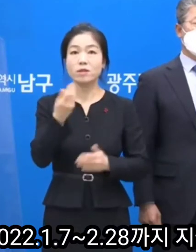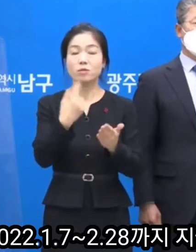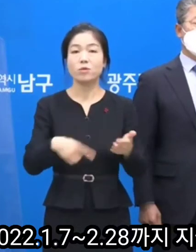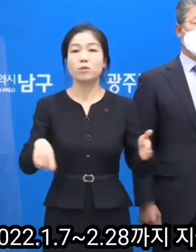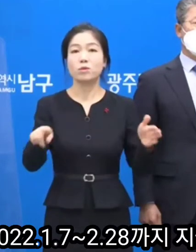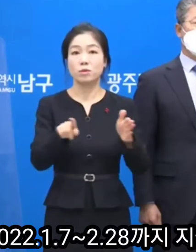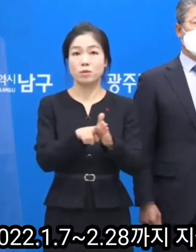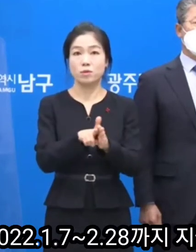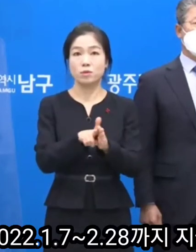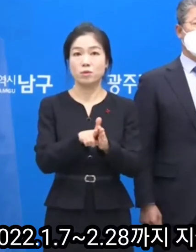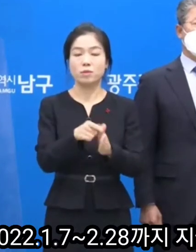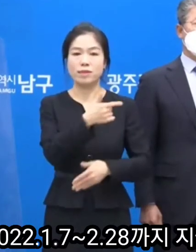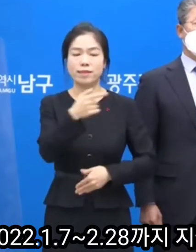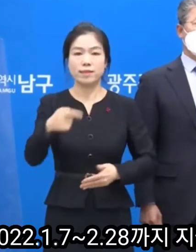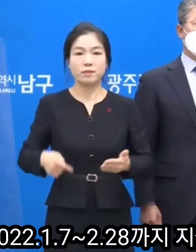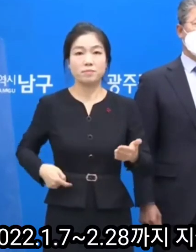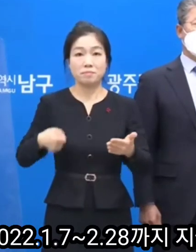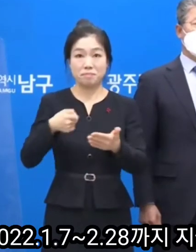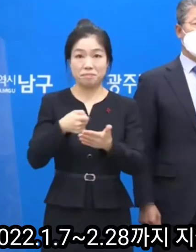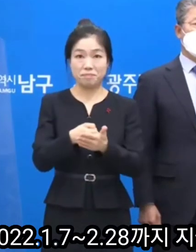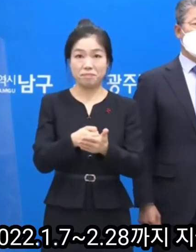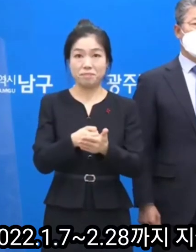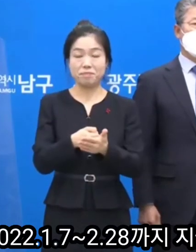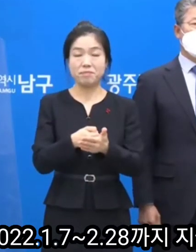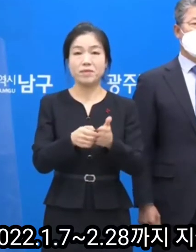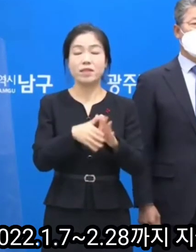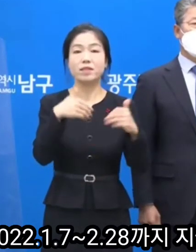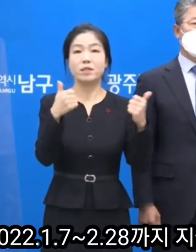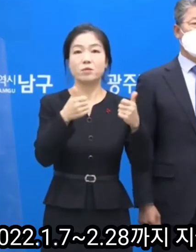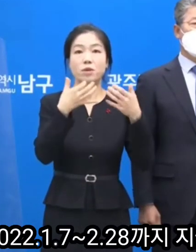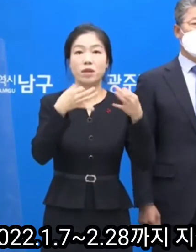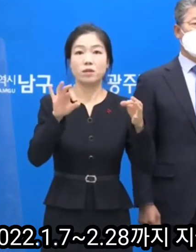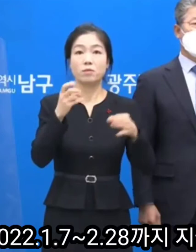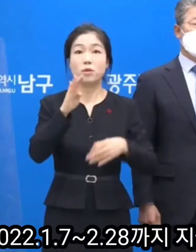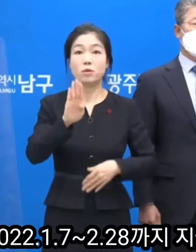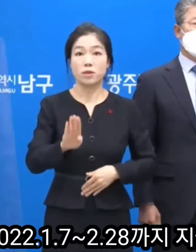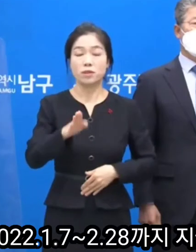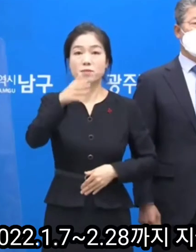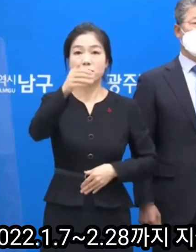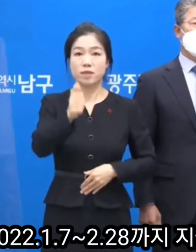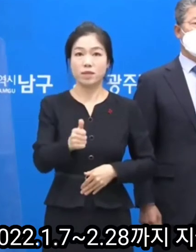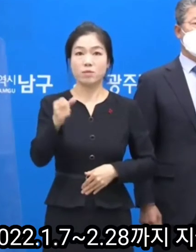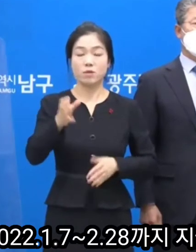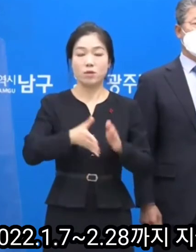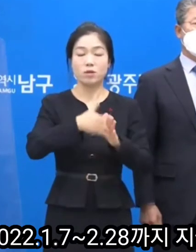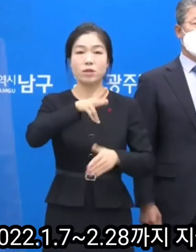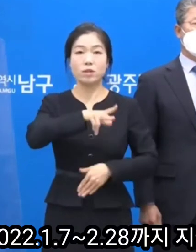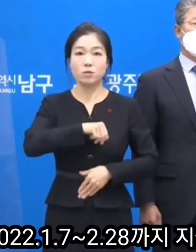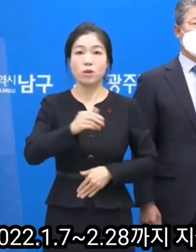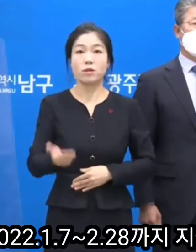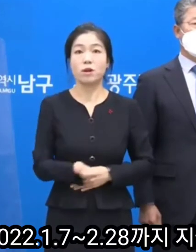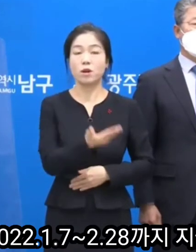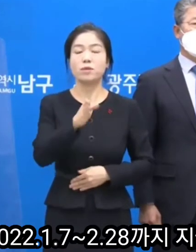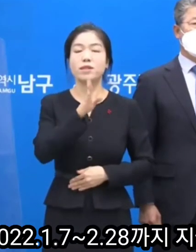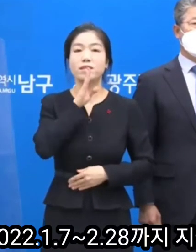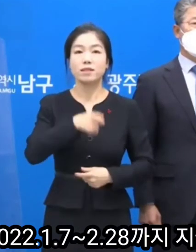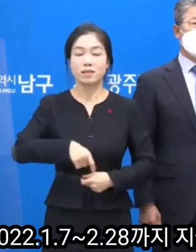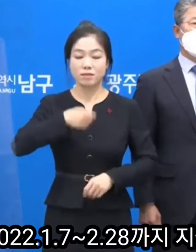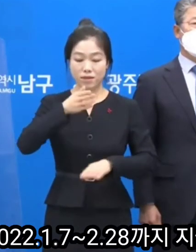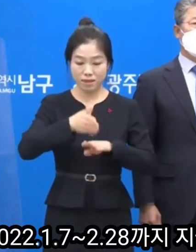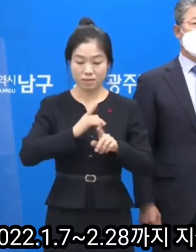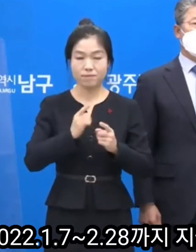위해 큰 결단을 내려주신 시의회 김용집 의장님과 시의원님들께